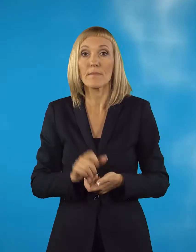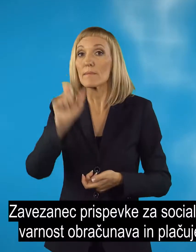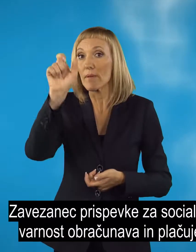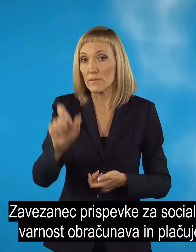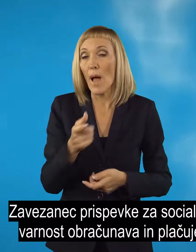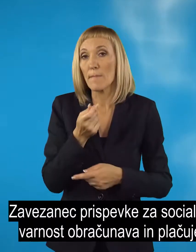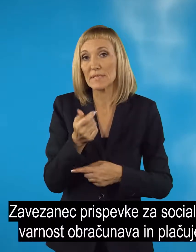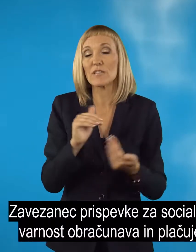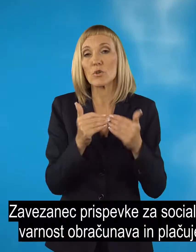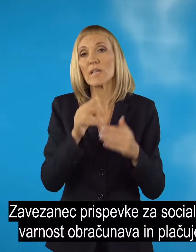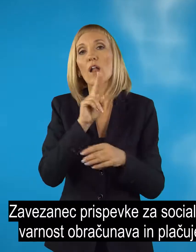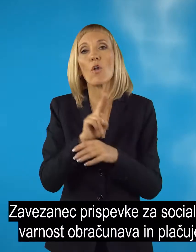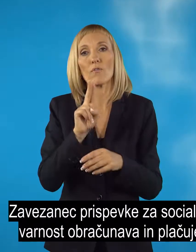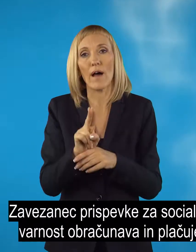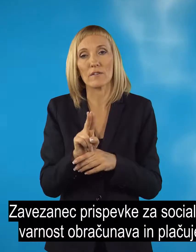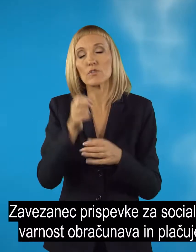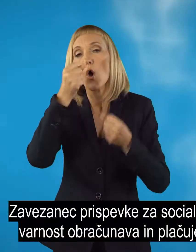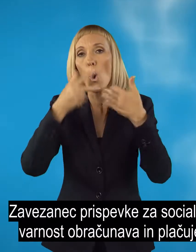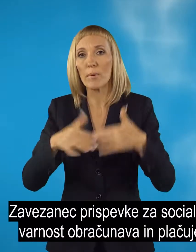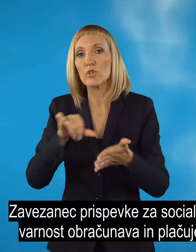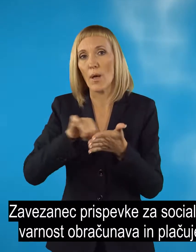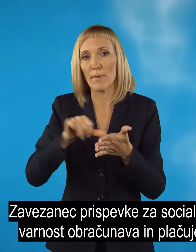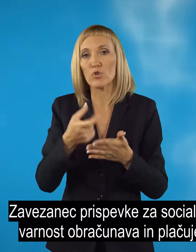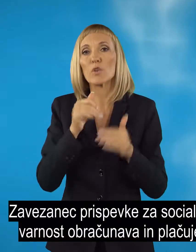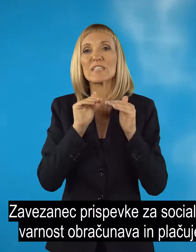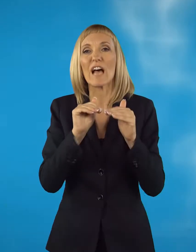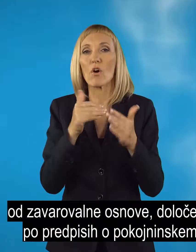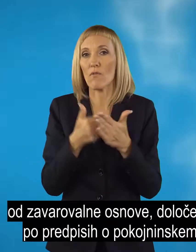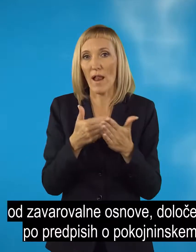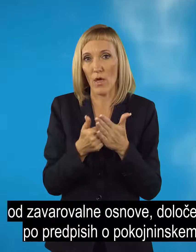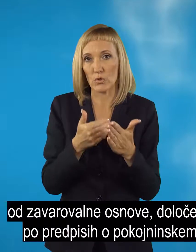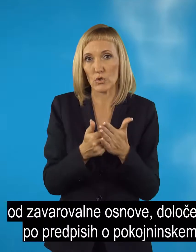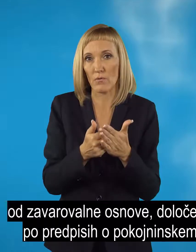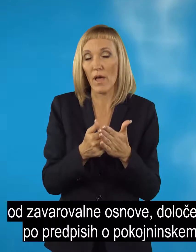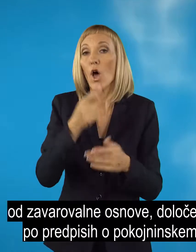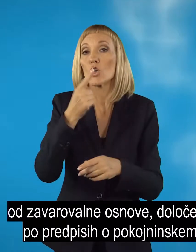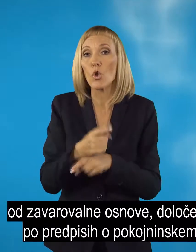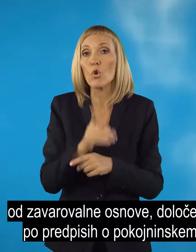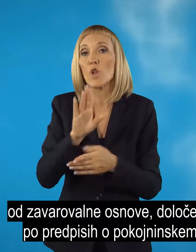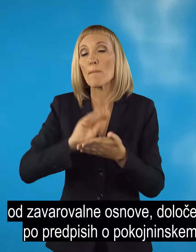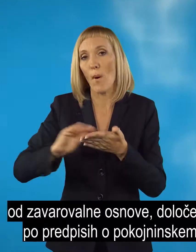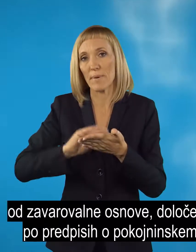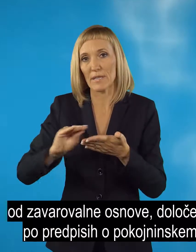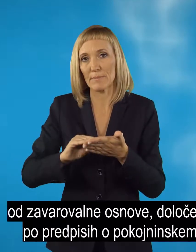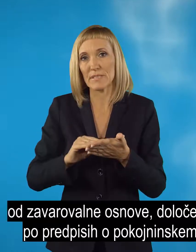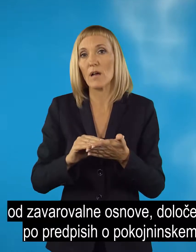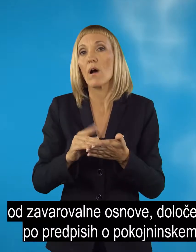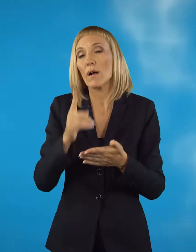Zavezanec prispevke za socialno varnost obračunava in plačuje od zavarovalne osnove, določene po predpisih o pokojninskem